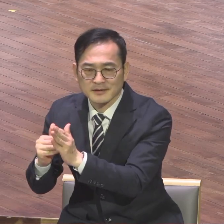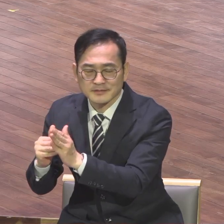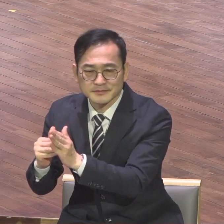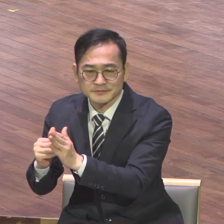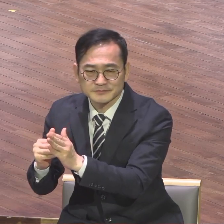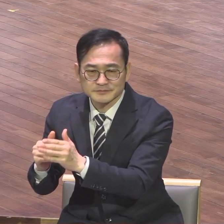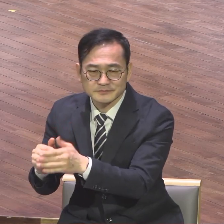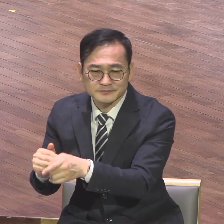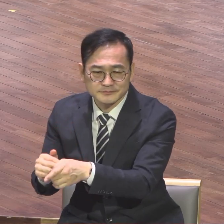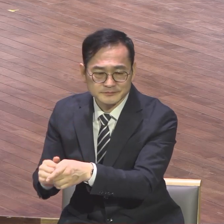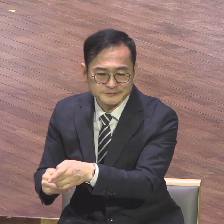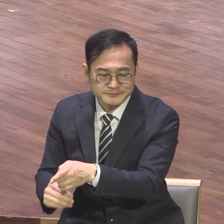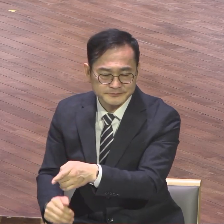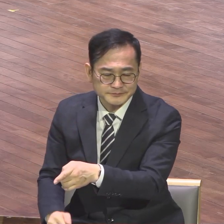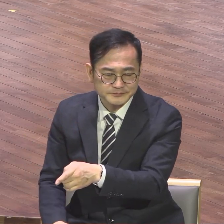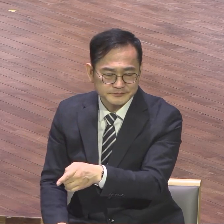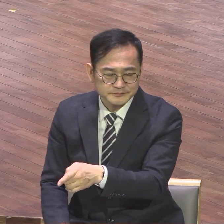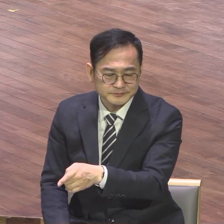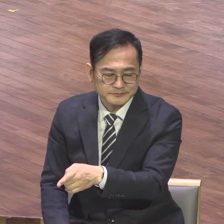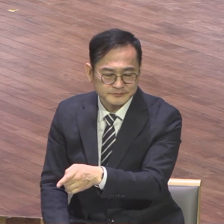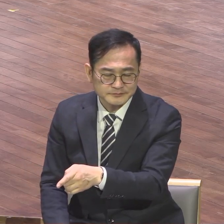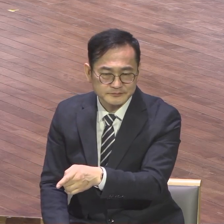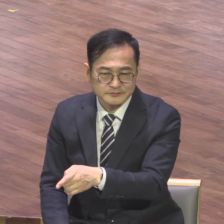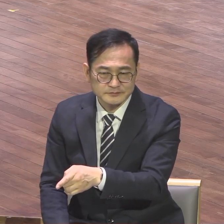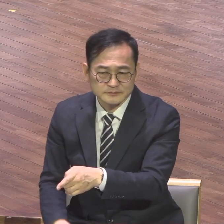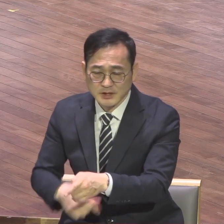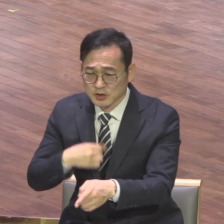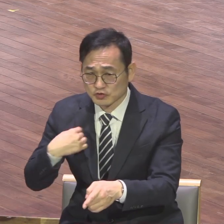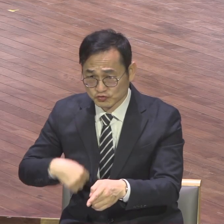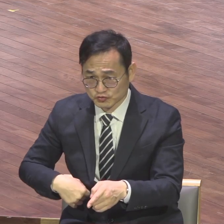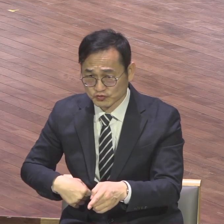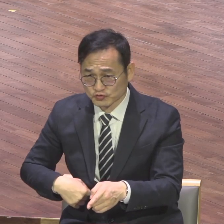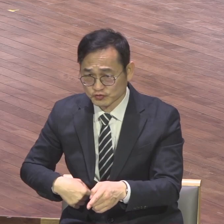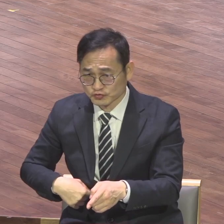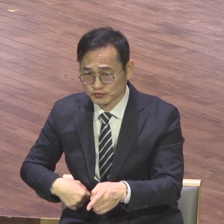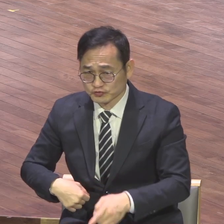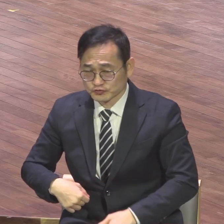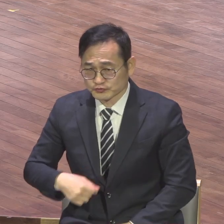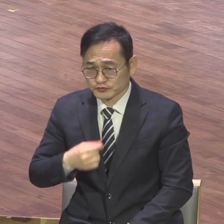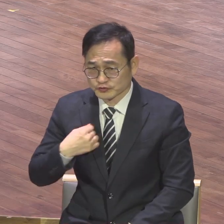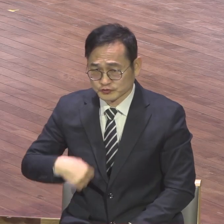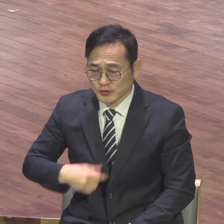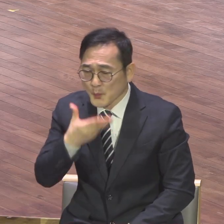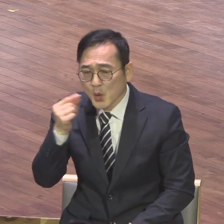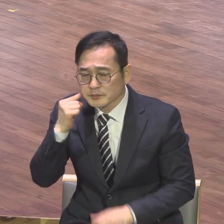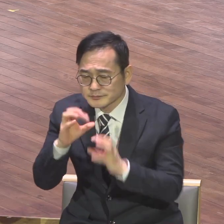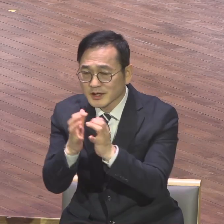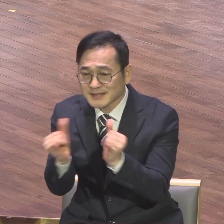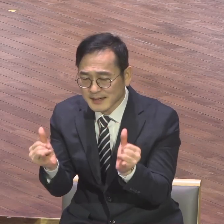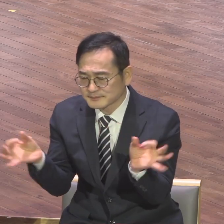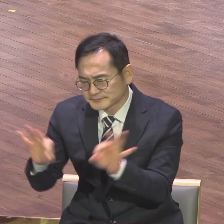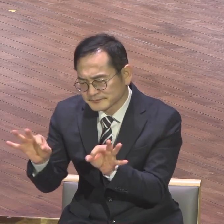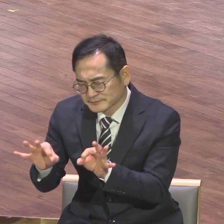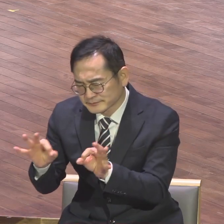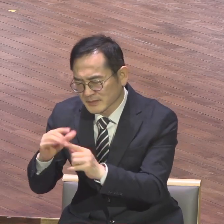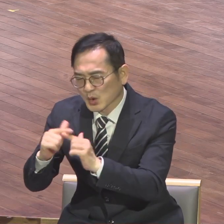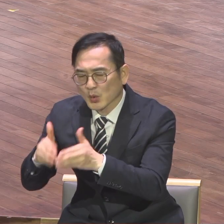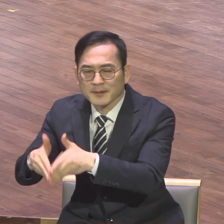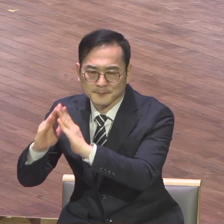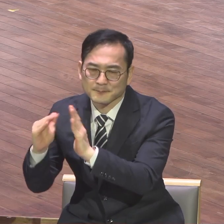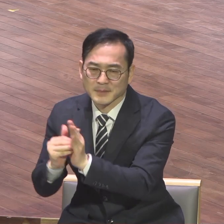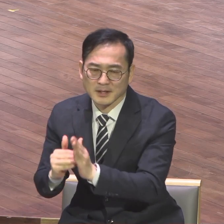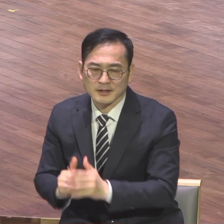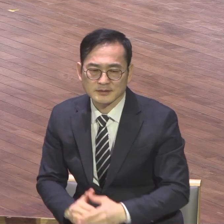다민족위원회와 중화권 사역자들이 귀한 헌신으로, 가진 분 한 분도 없어요. 최선을 다해서 그 귀한